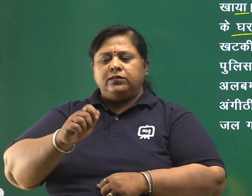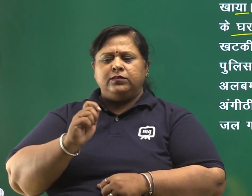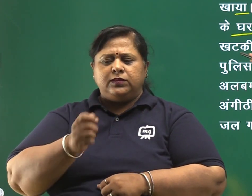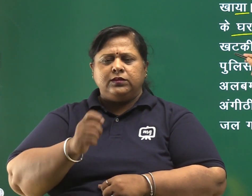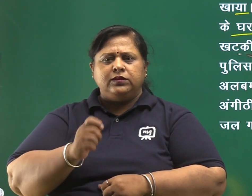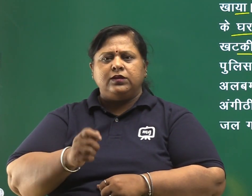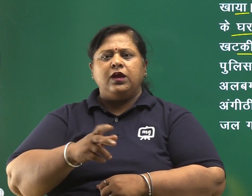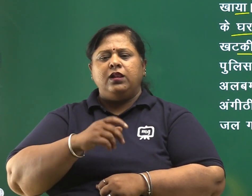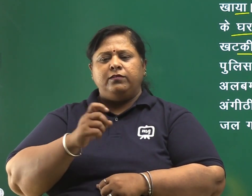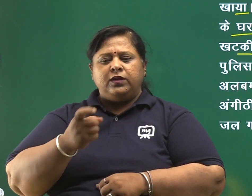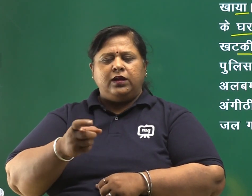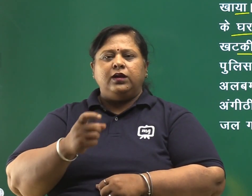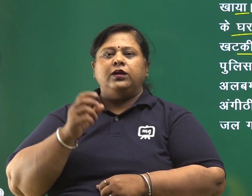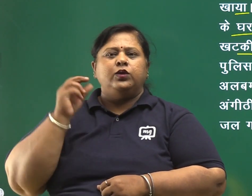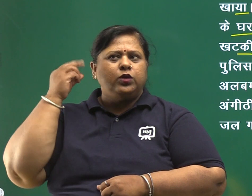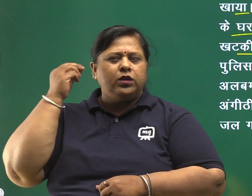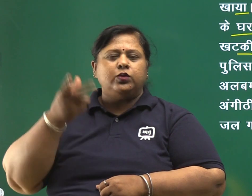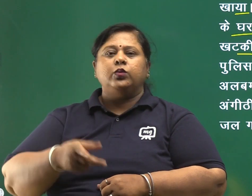सांकल खटकी तो